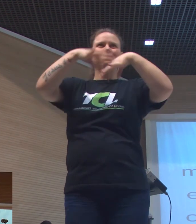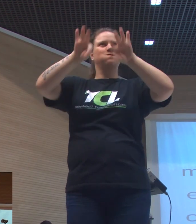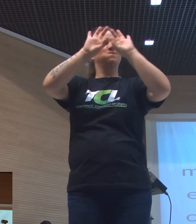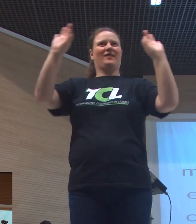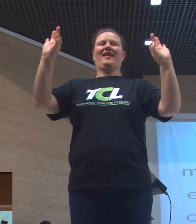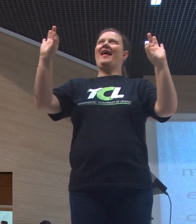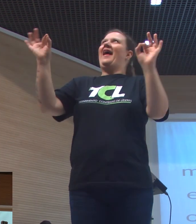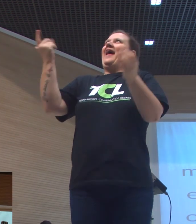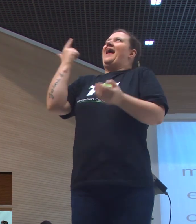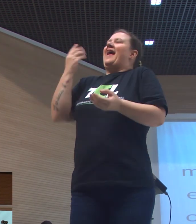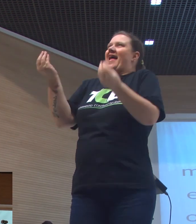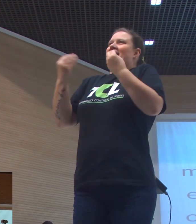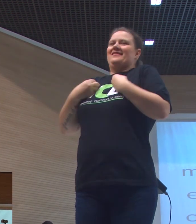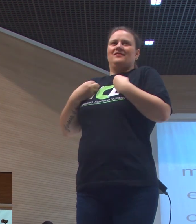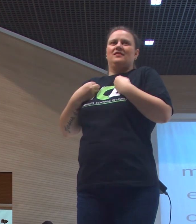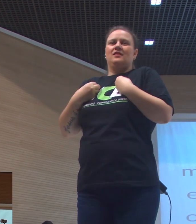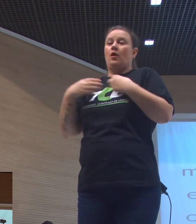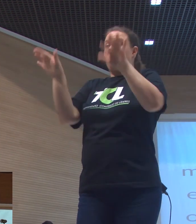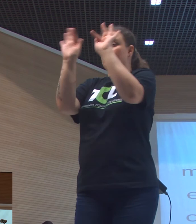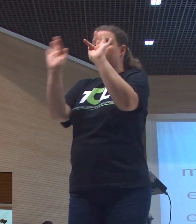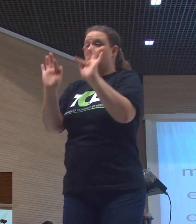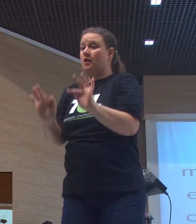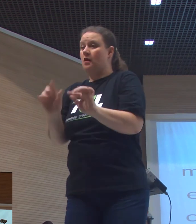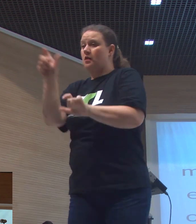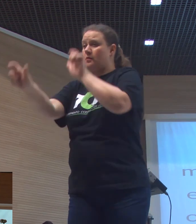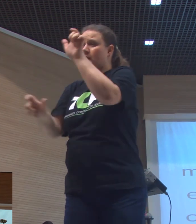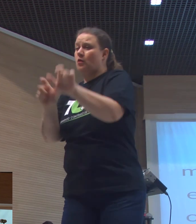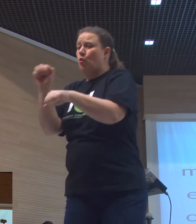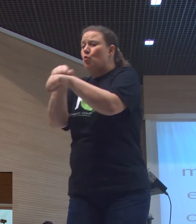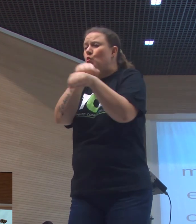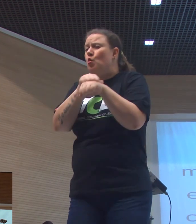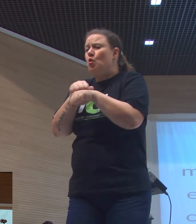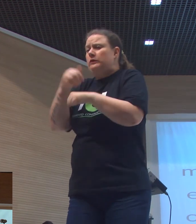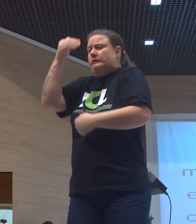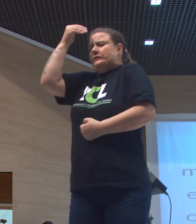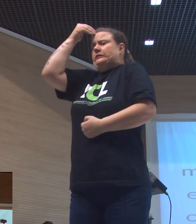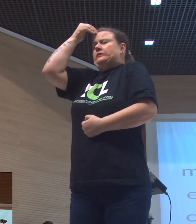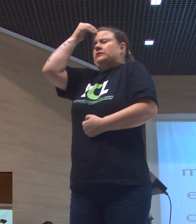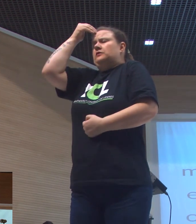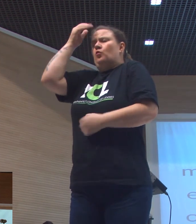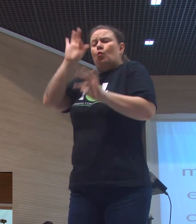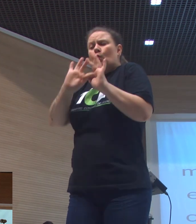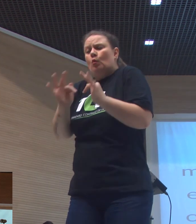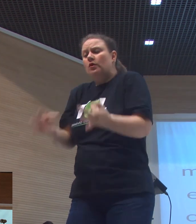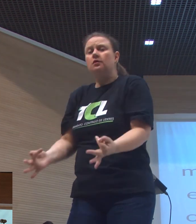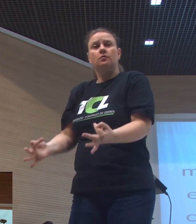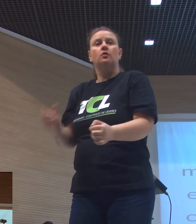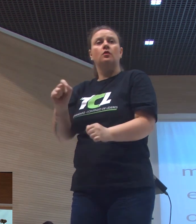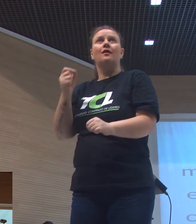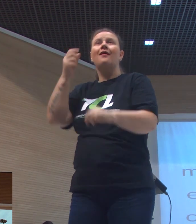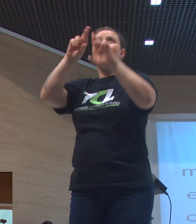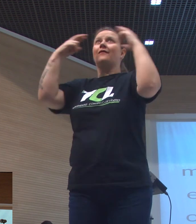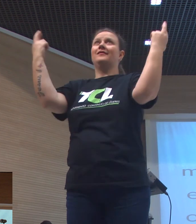Diz, bem-aventurados os pobres em espírito, pois deles é o reino do céu. Então, começa falando,